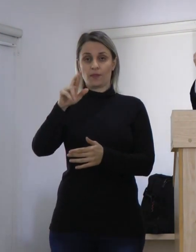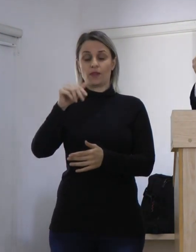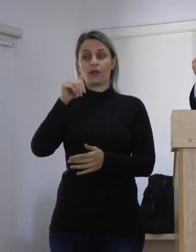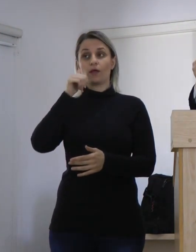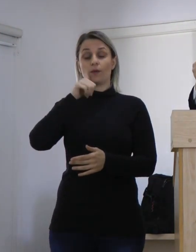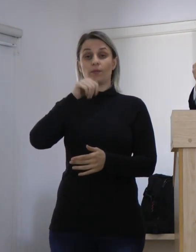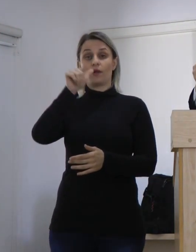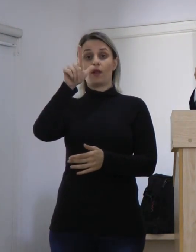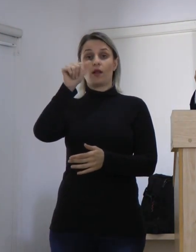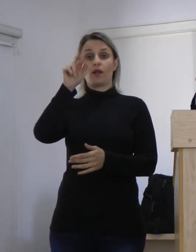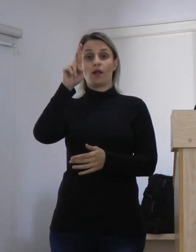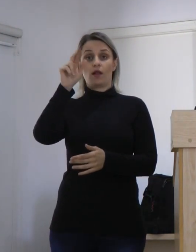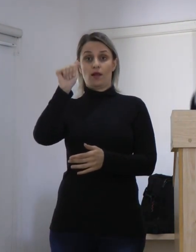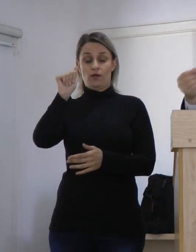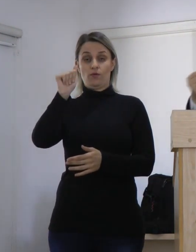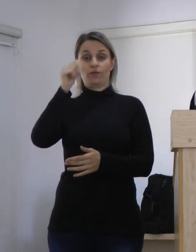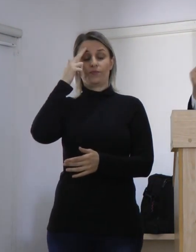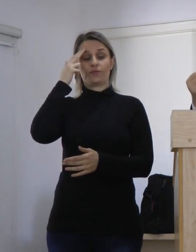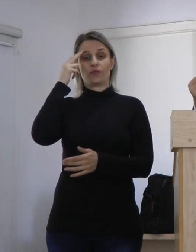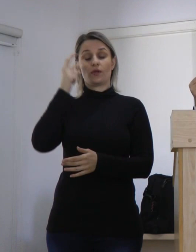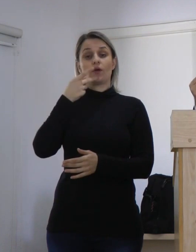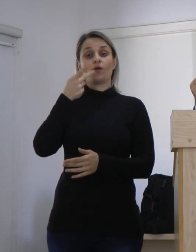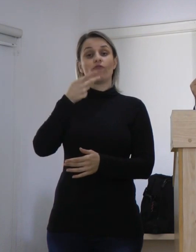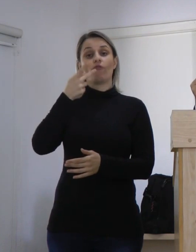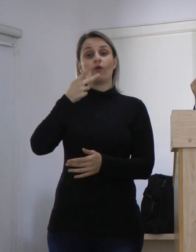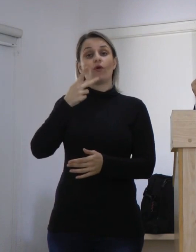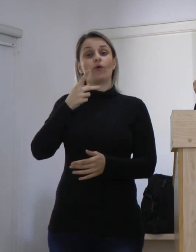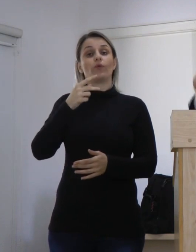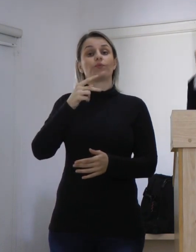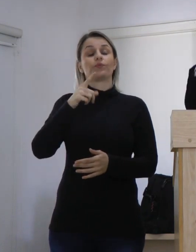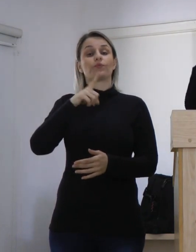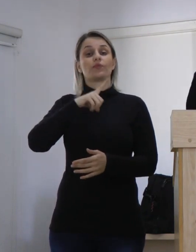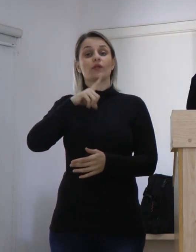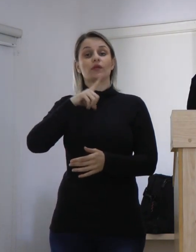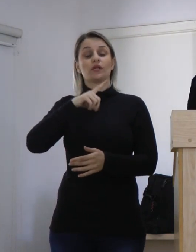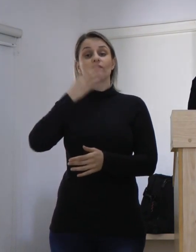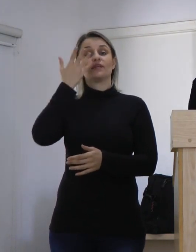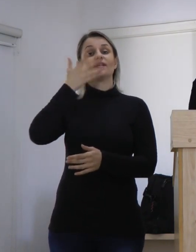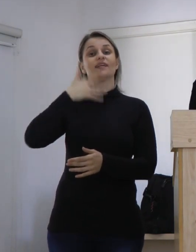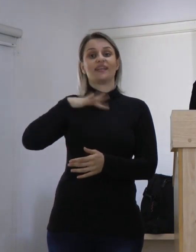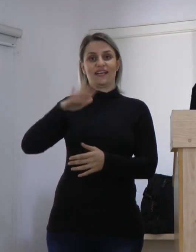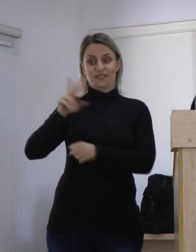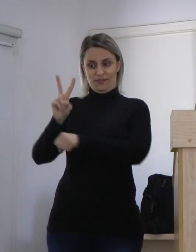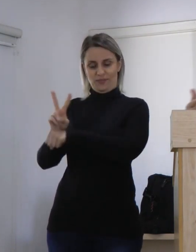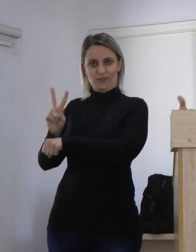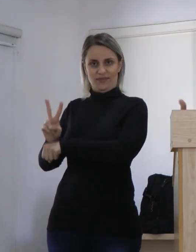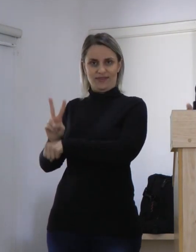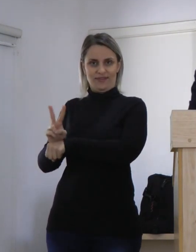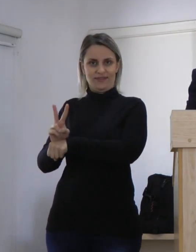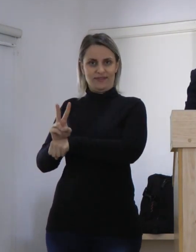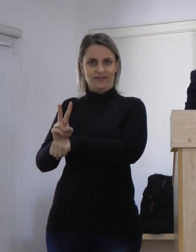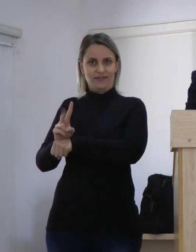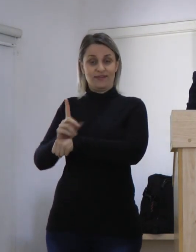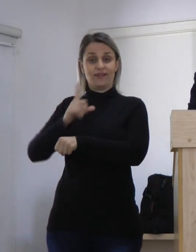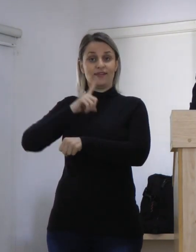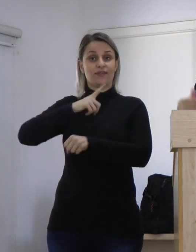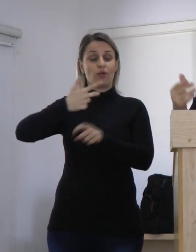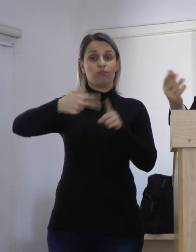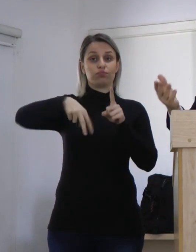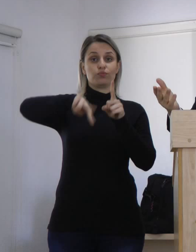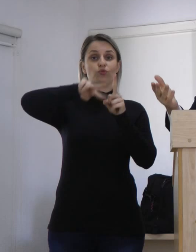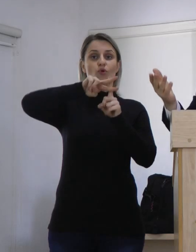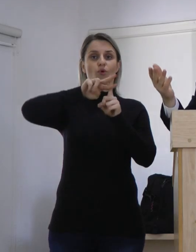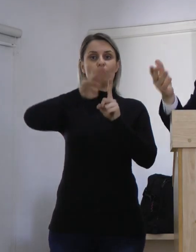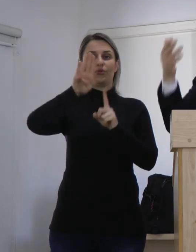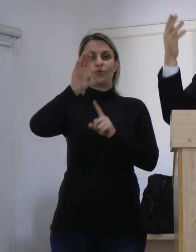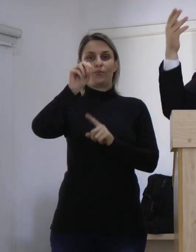seu bônus hora, a sua remuneração espiritual, é contada em dobro. Olha, pessoal, tomar conta